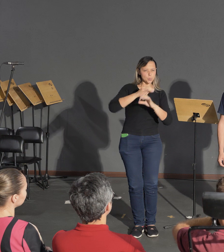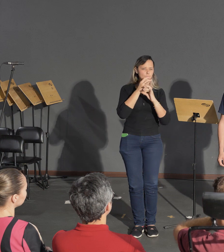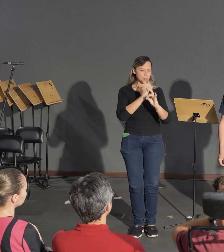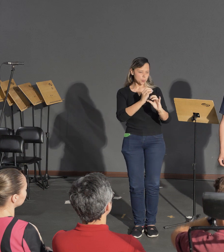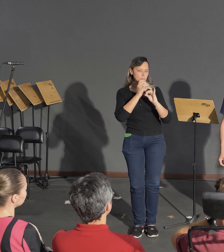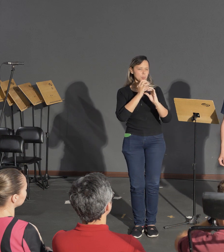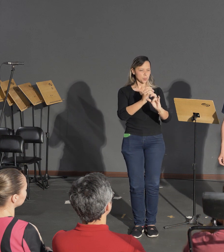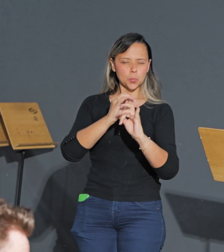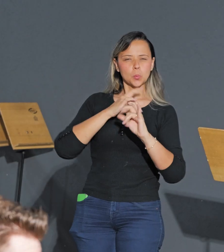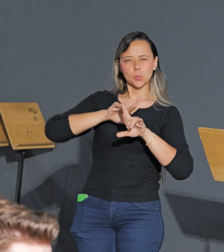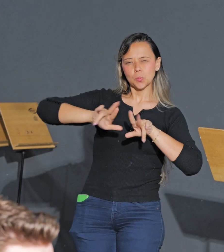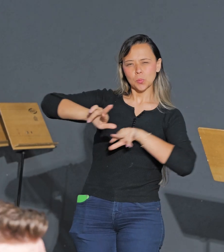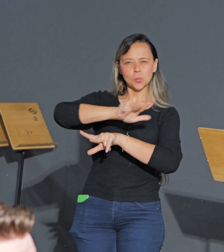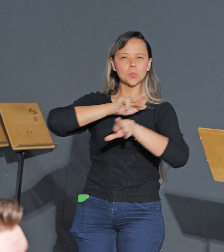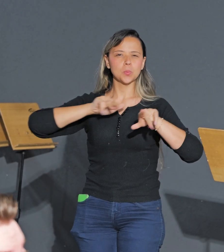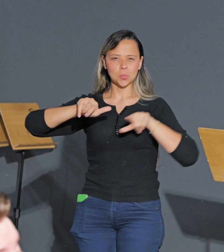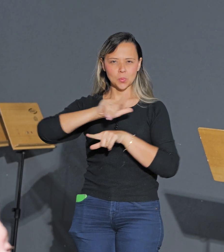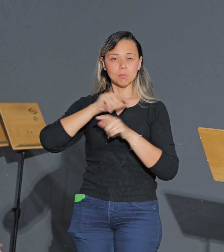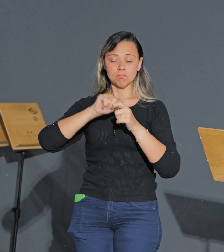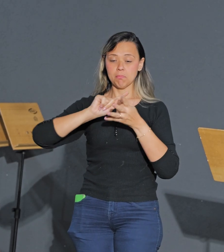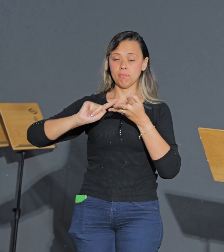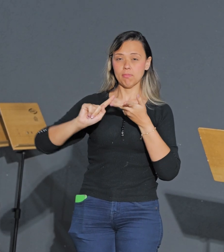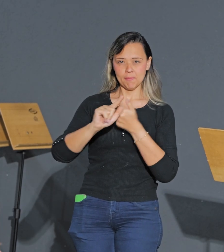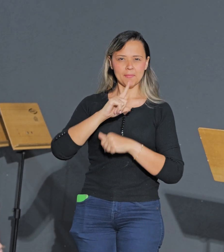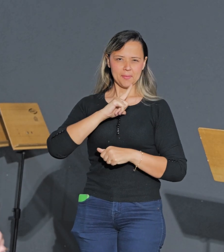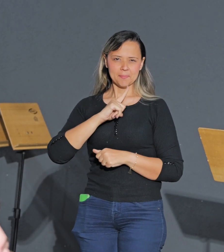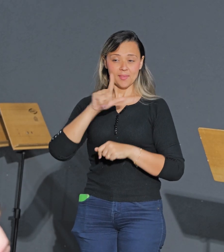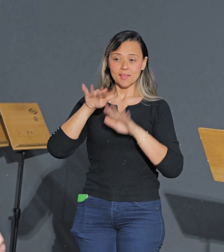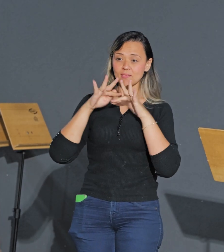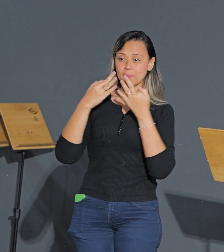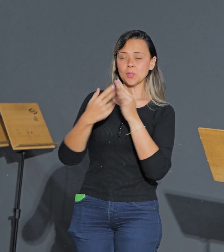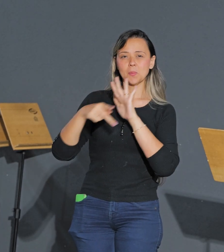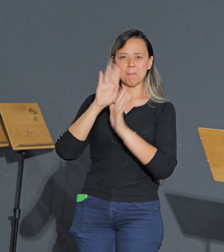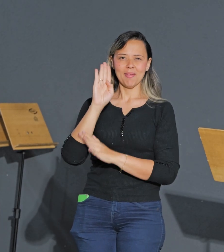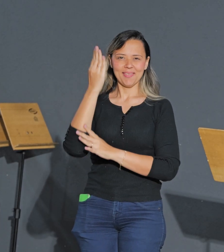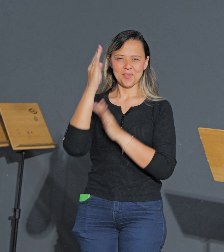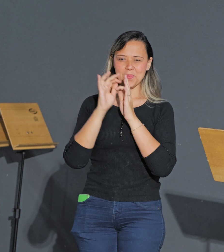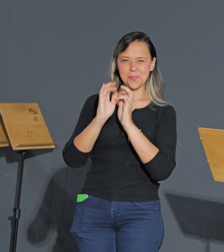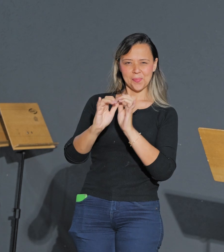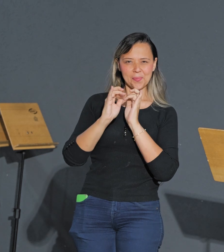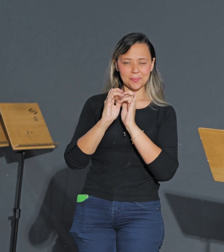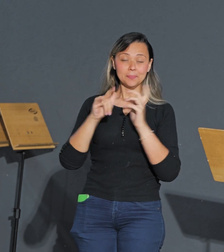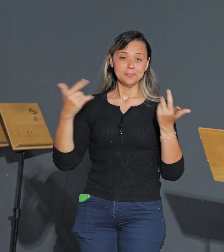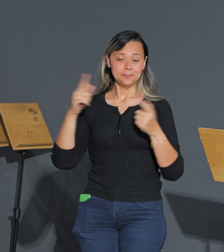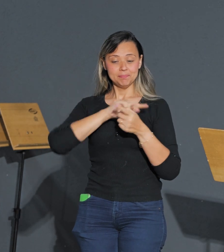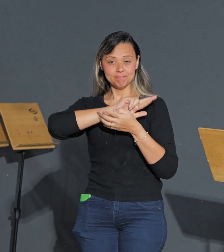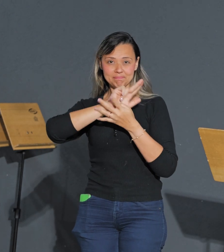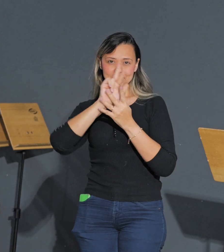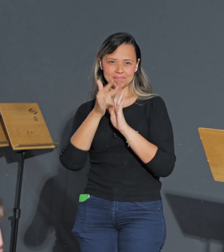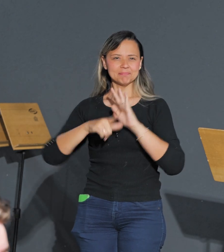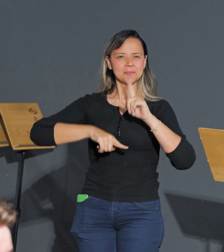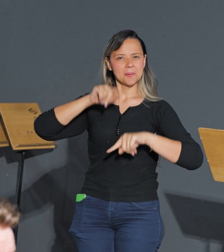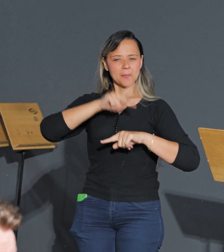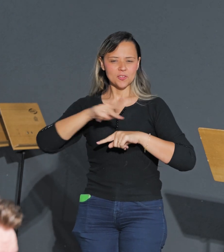flauta, clarinete, oboé e fagote. A família das madeiras. Certo? Então, esses instrumentos, os